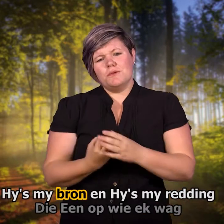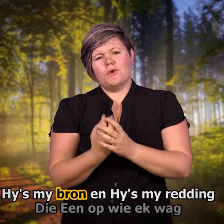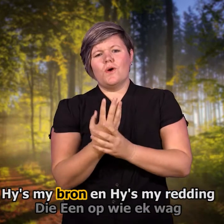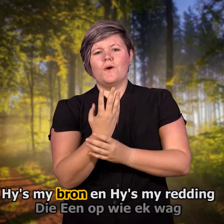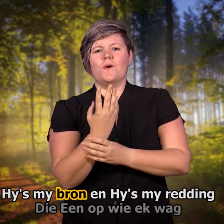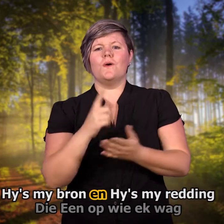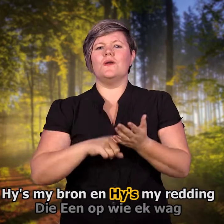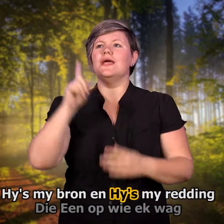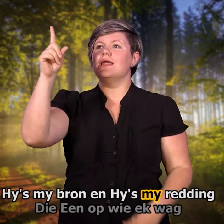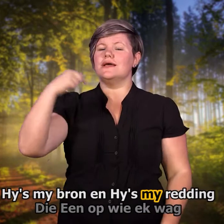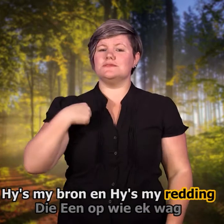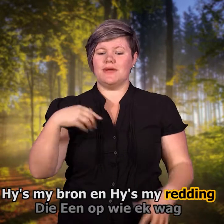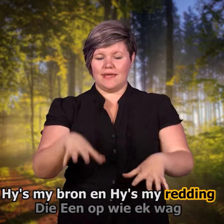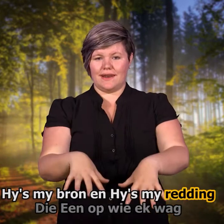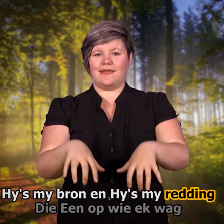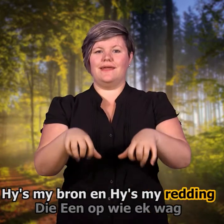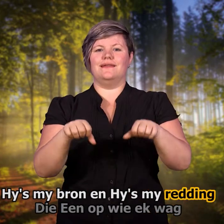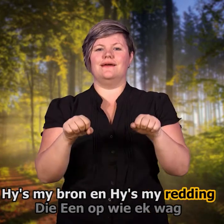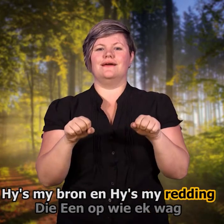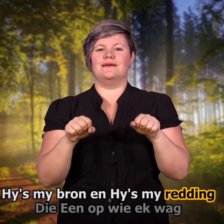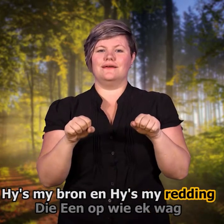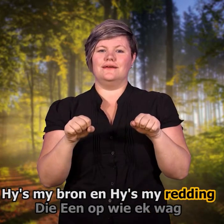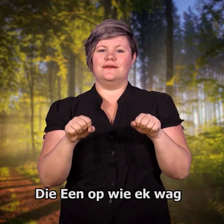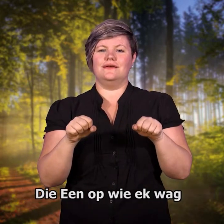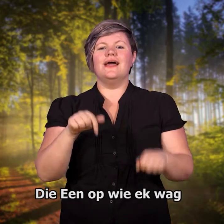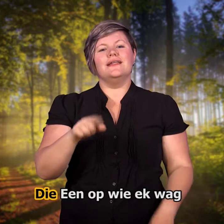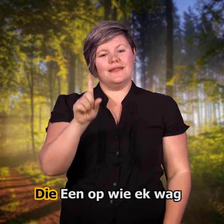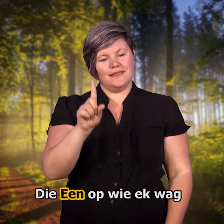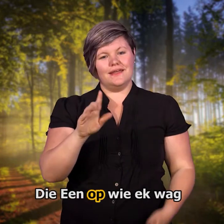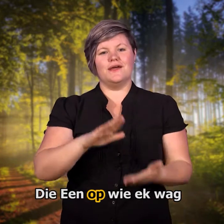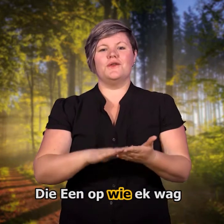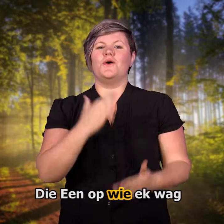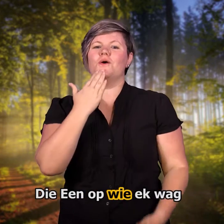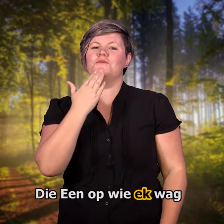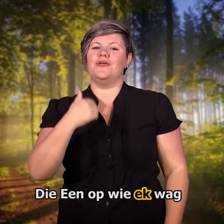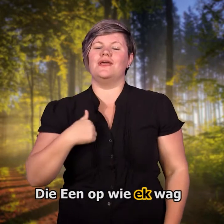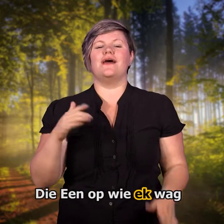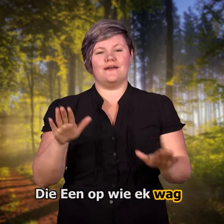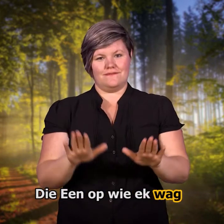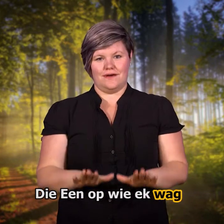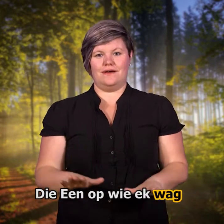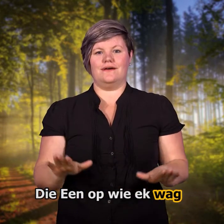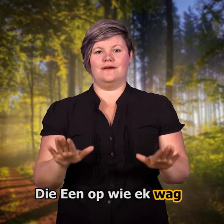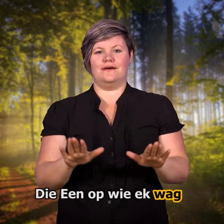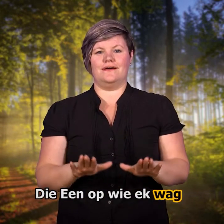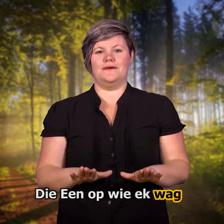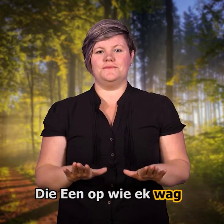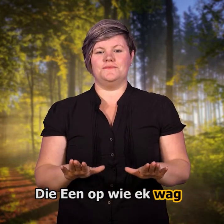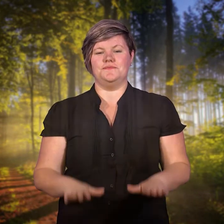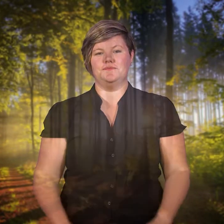Hy is my broon, en hy is my redding, die een op wie ek wach.